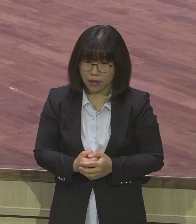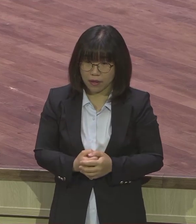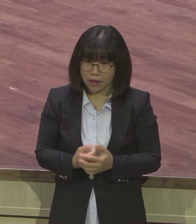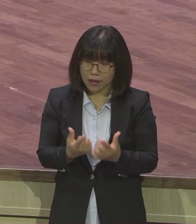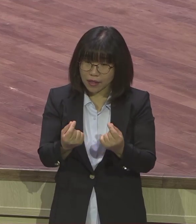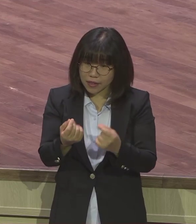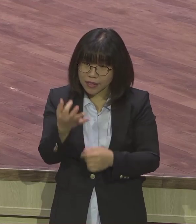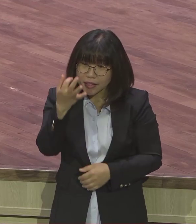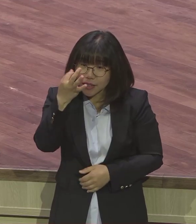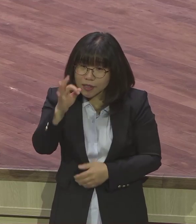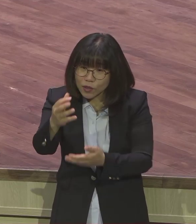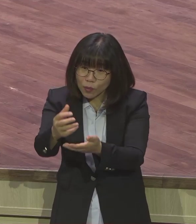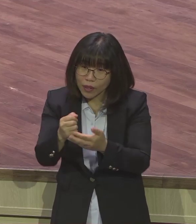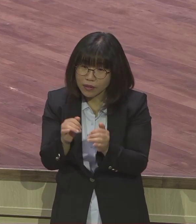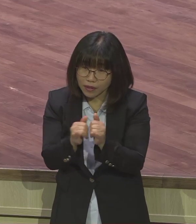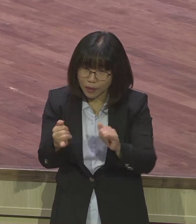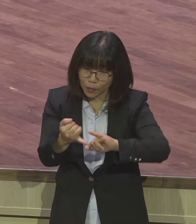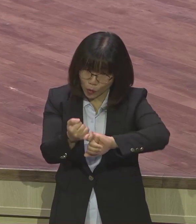인정해야 돼.